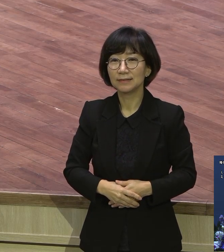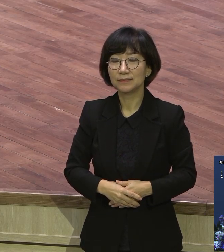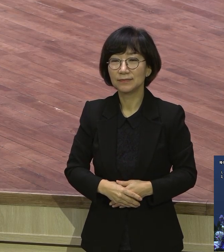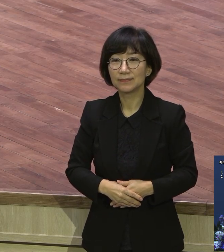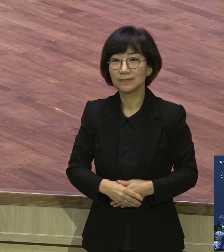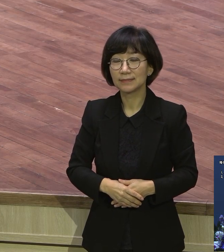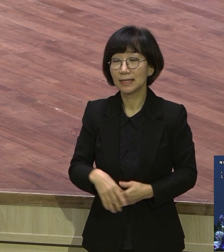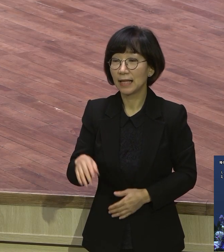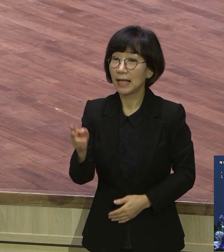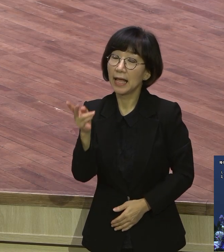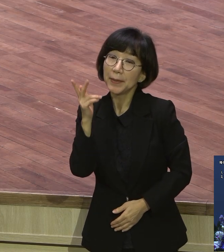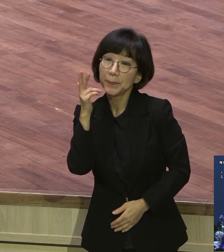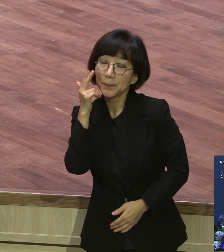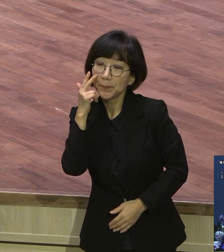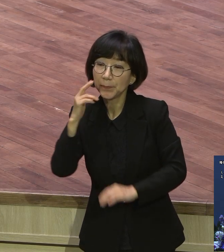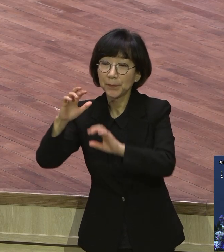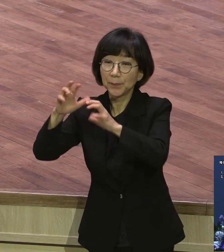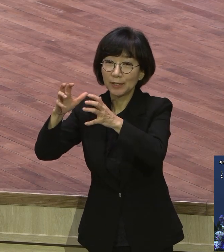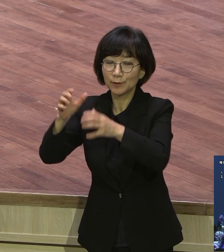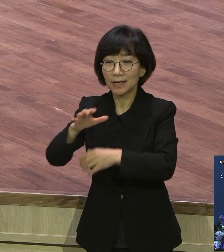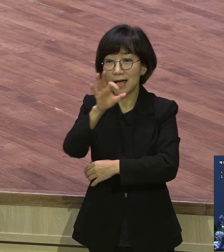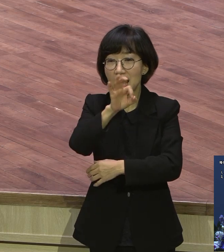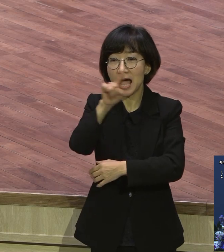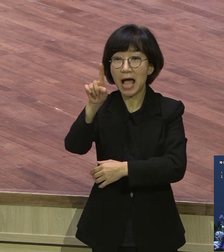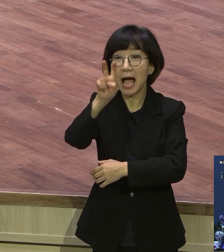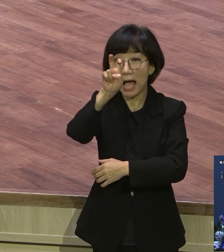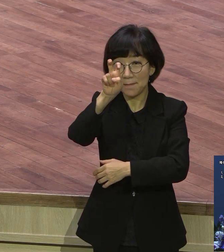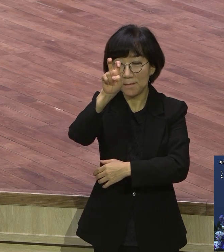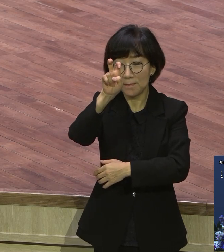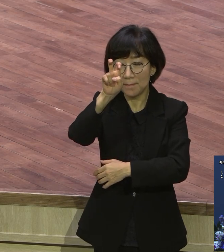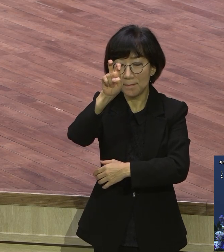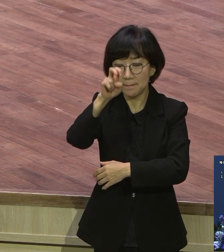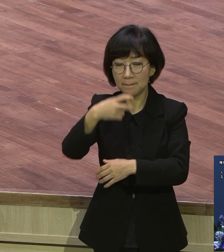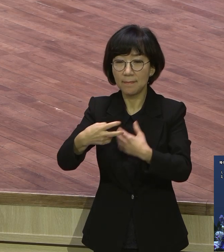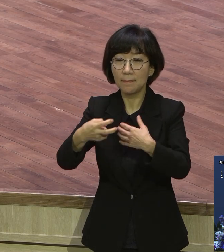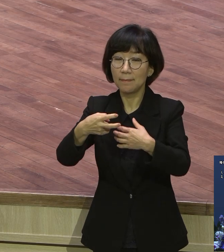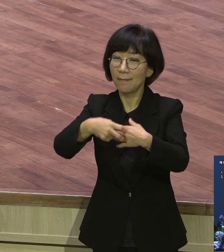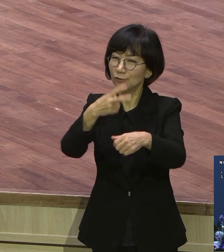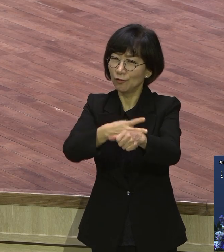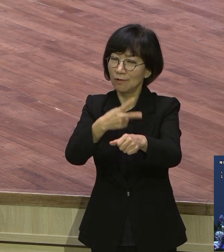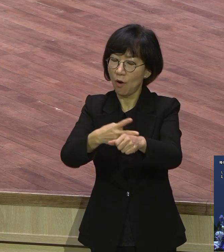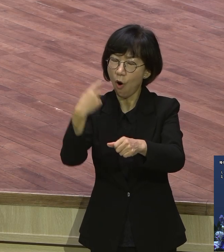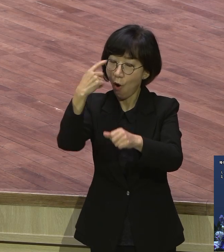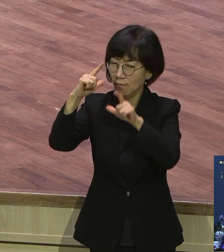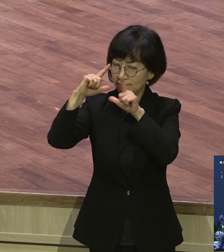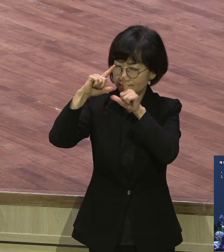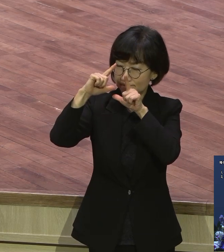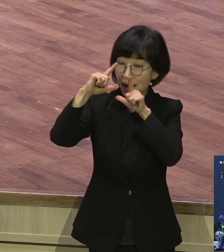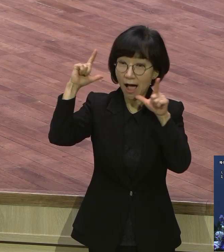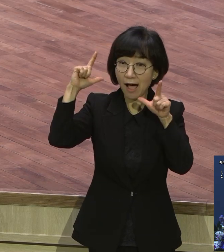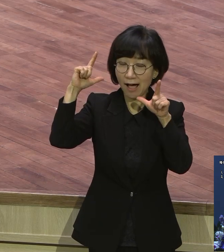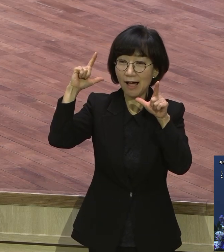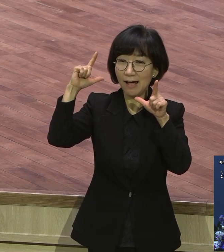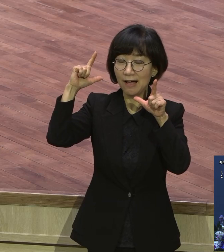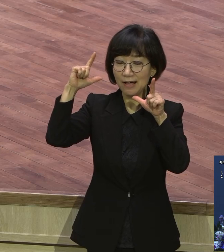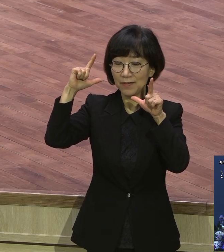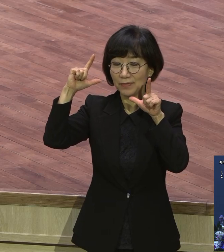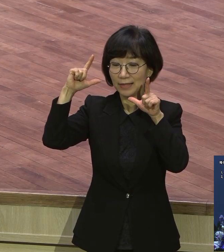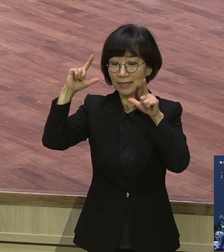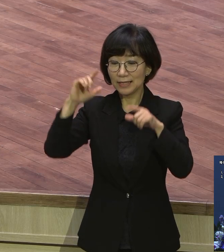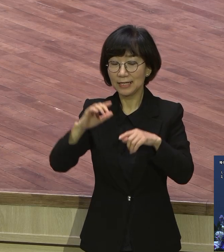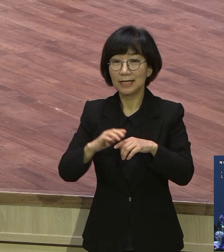미국의 유명한 암의사 유명하잖아요 우리는 한국 미국 전체 의사의 의사